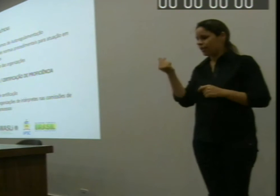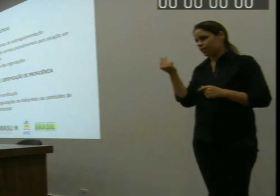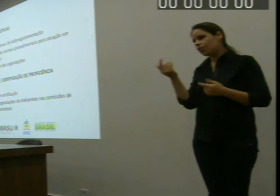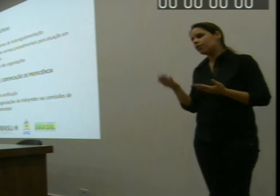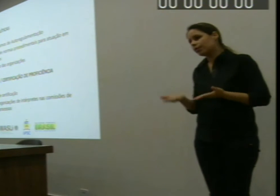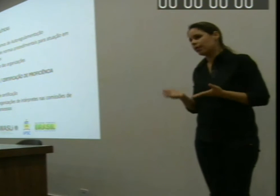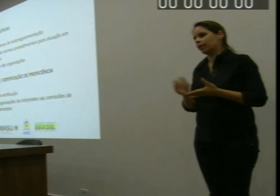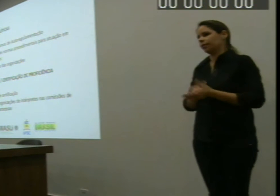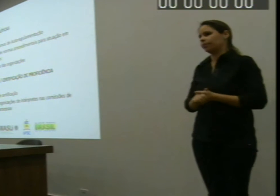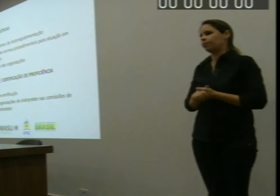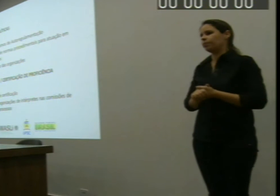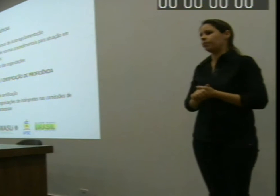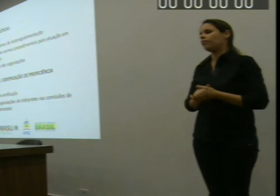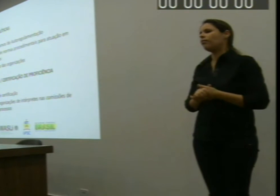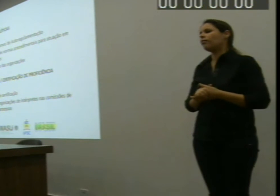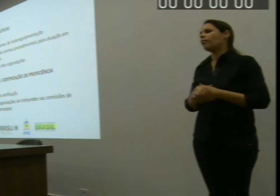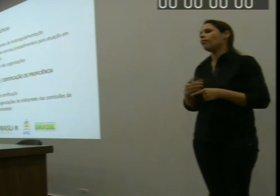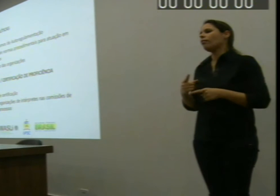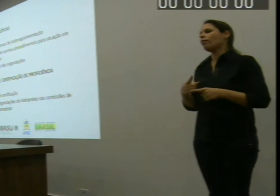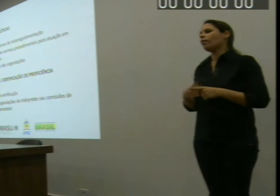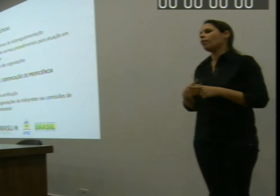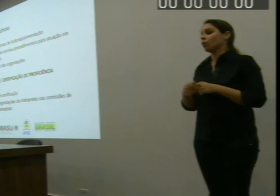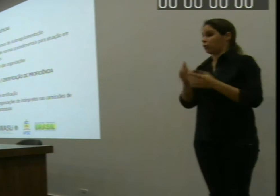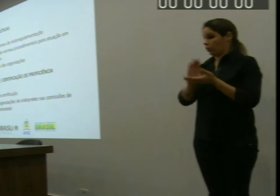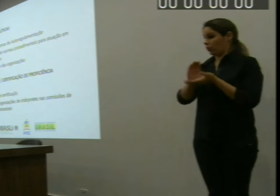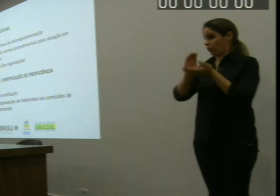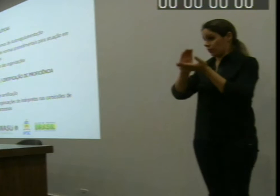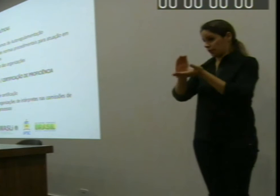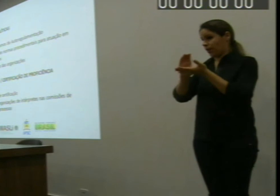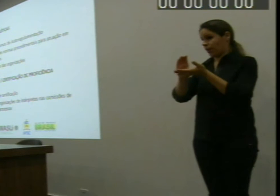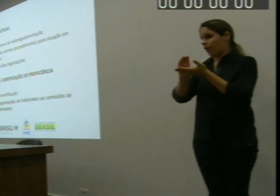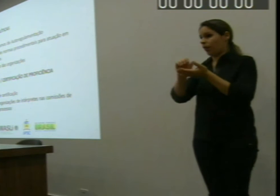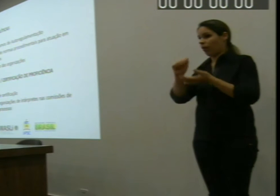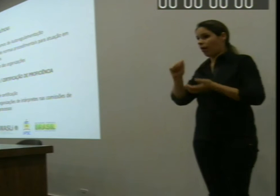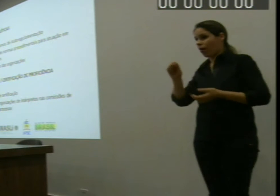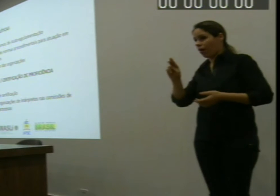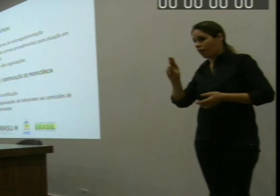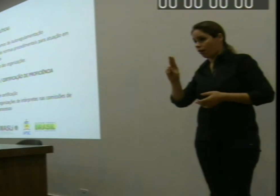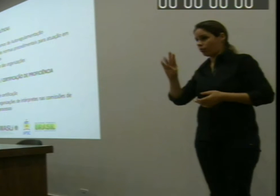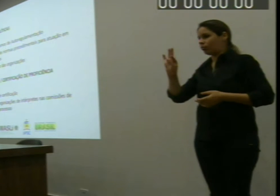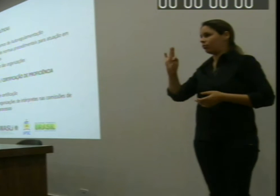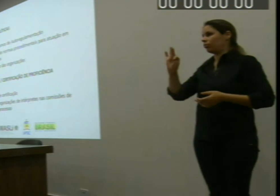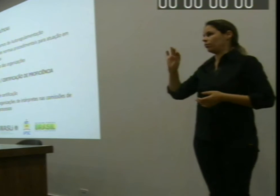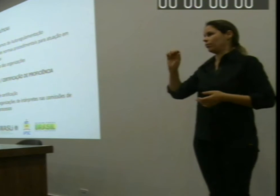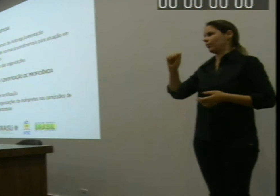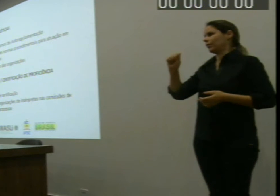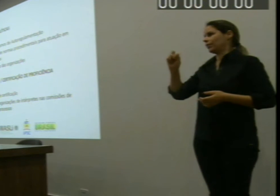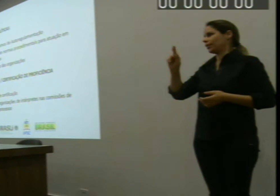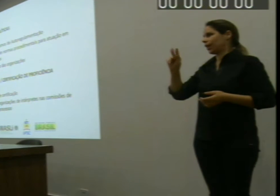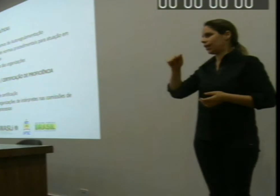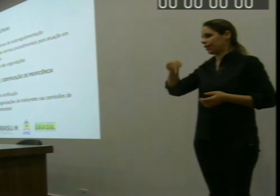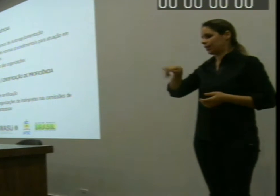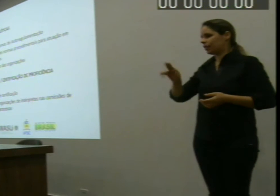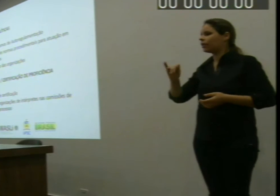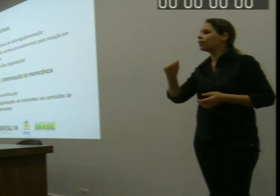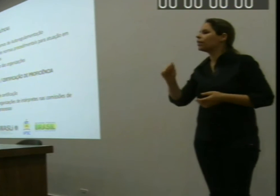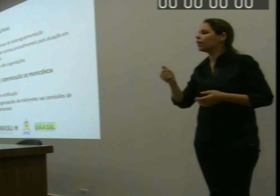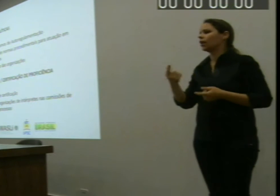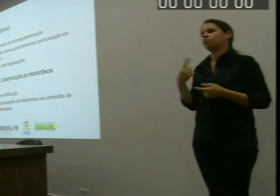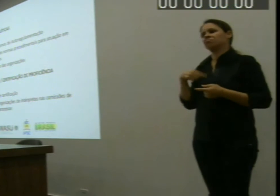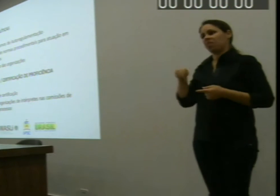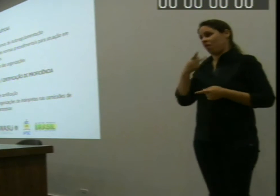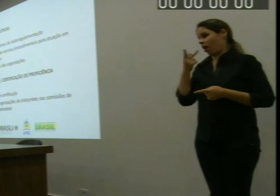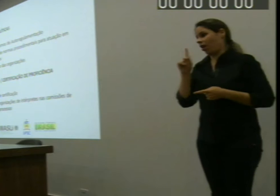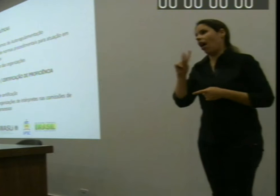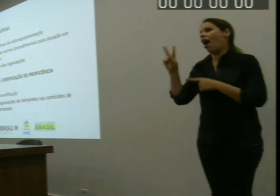conselhos são autarquias federais para eu não tô falando isso apenas para defender o governo porque hoje eu sou governo mas é é